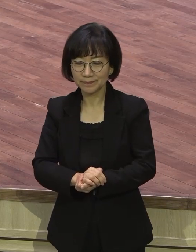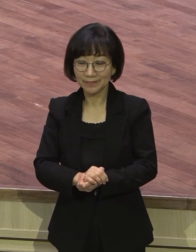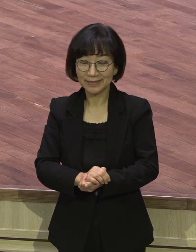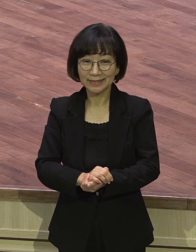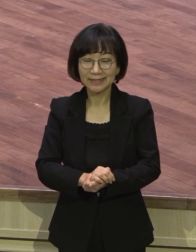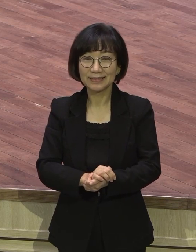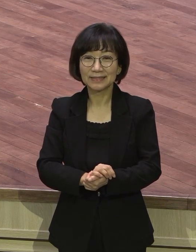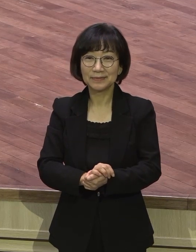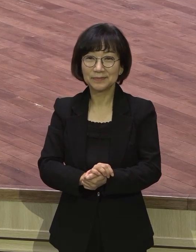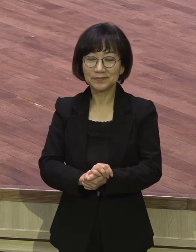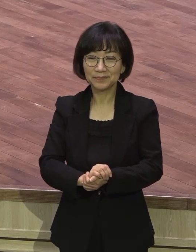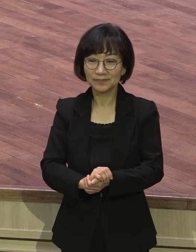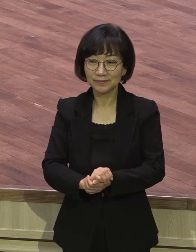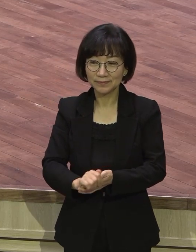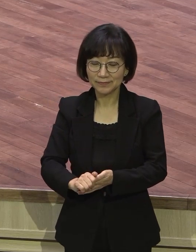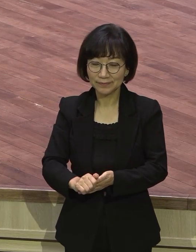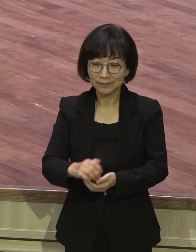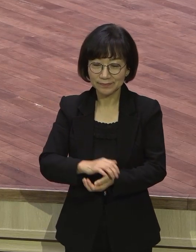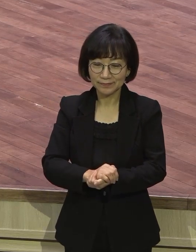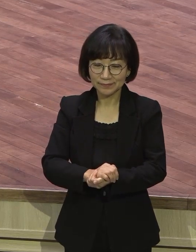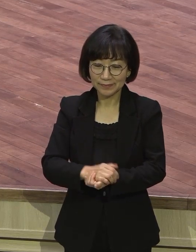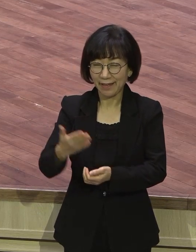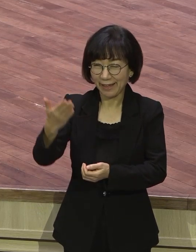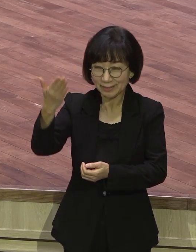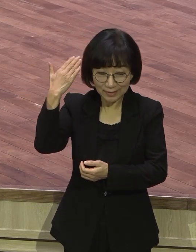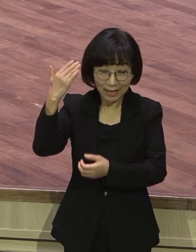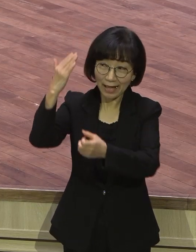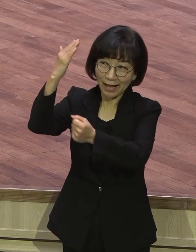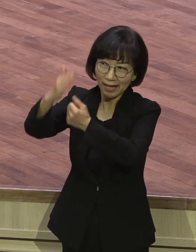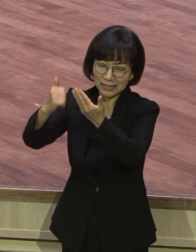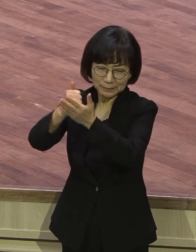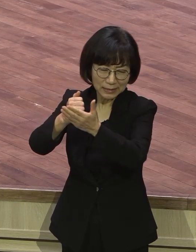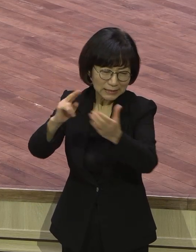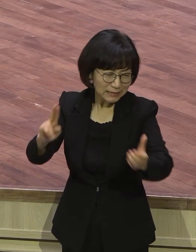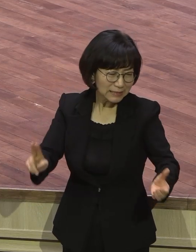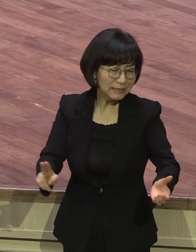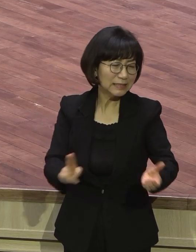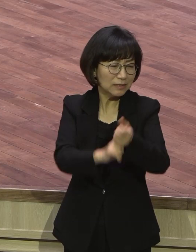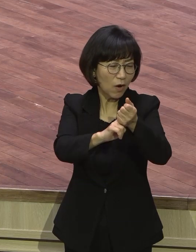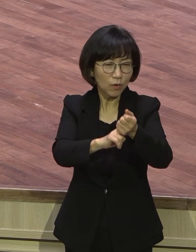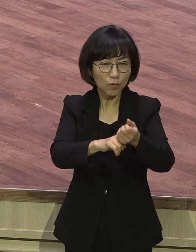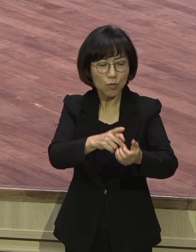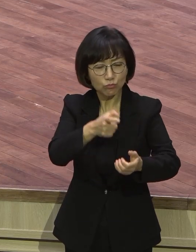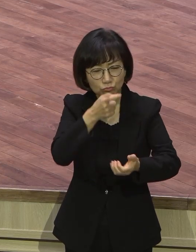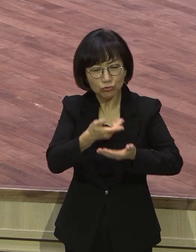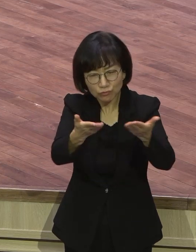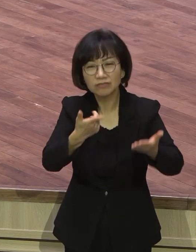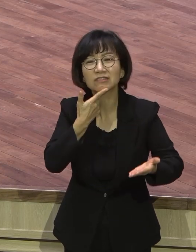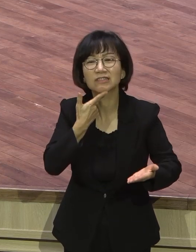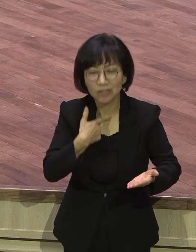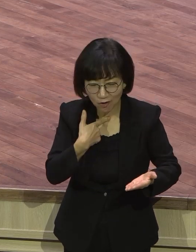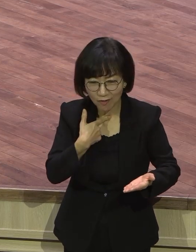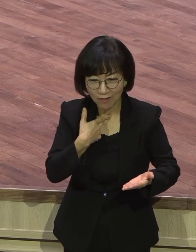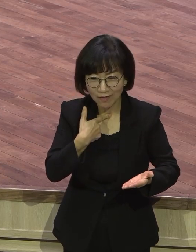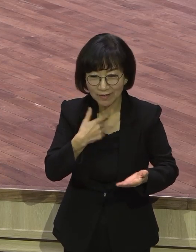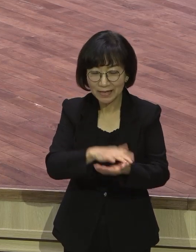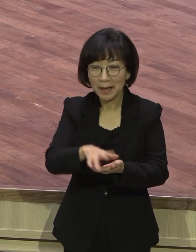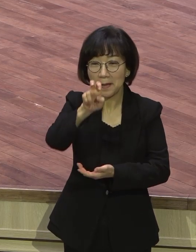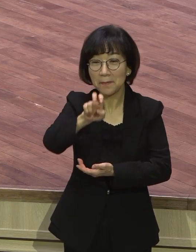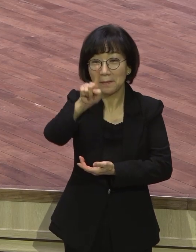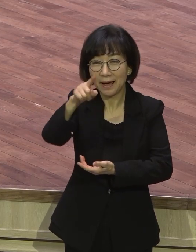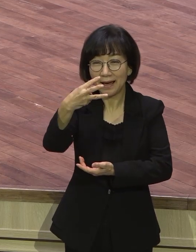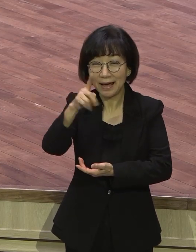하나님께서 이 행하신 놀라운 기적을 통해서 해결을 받은 적이 있어요 마라의